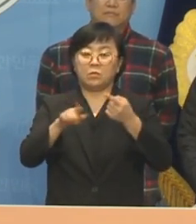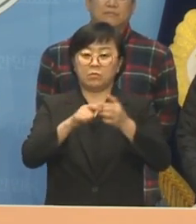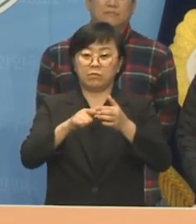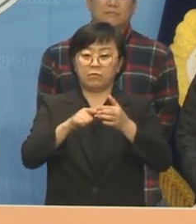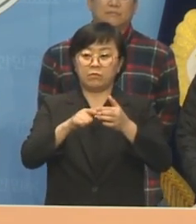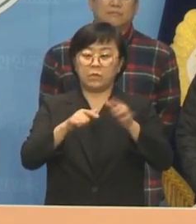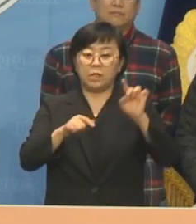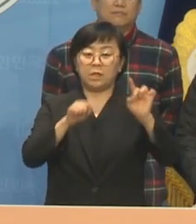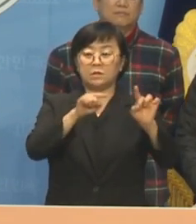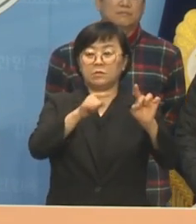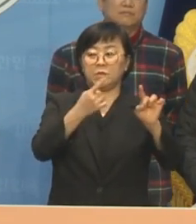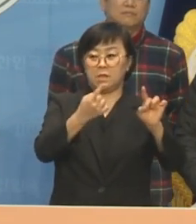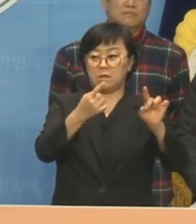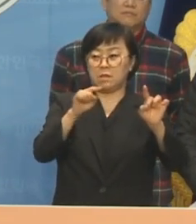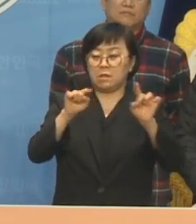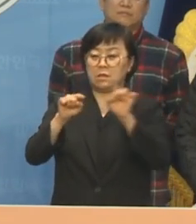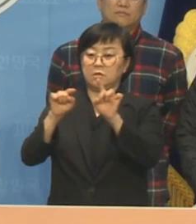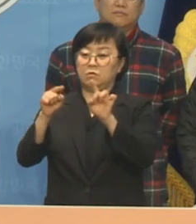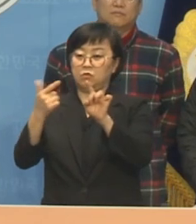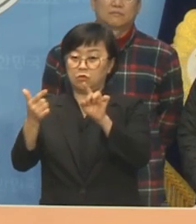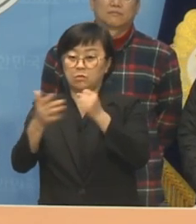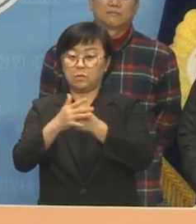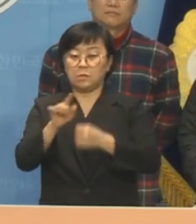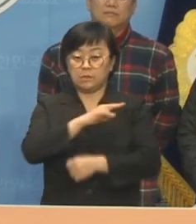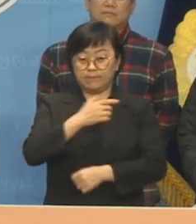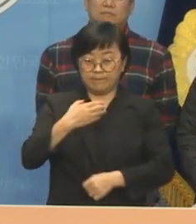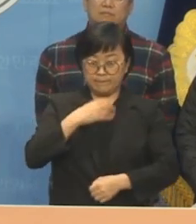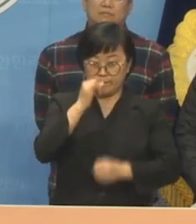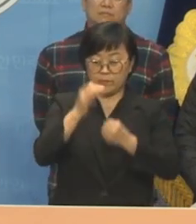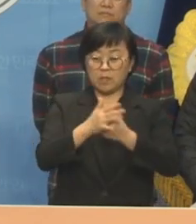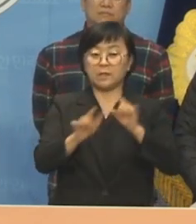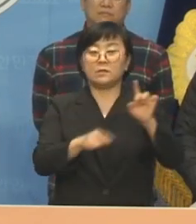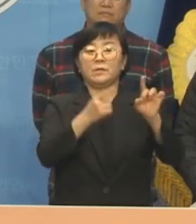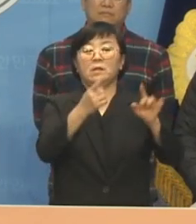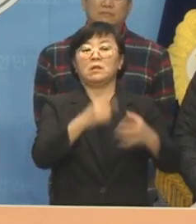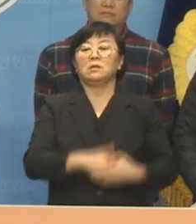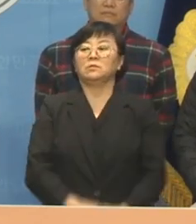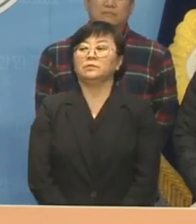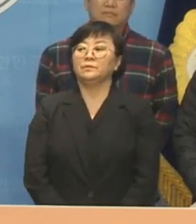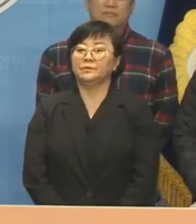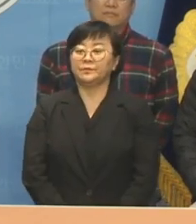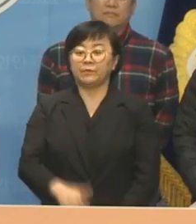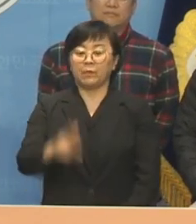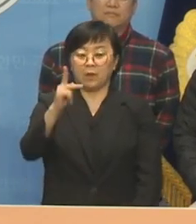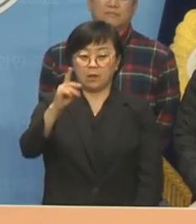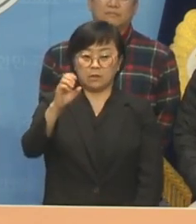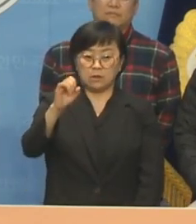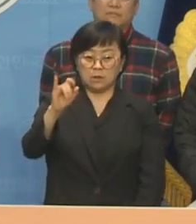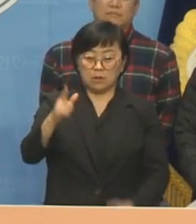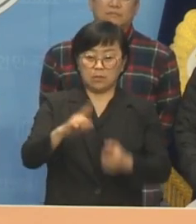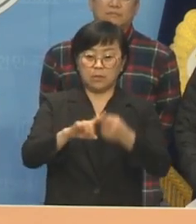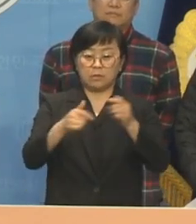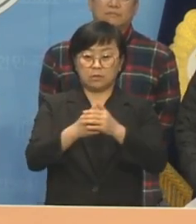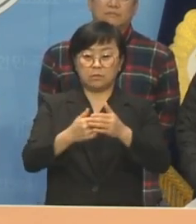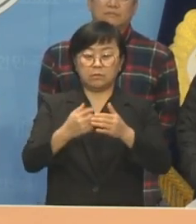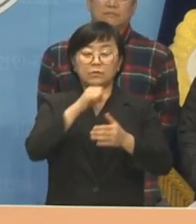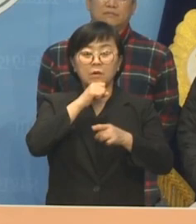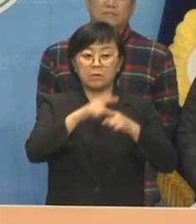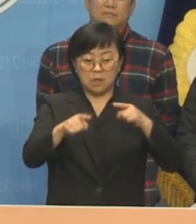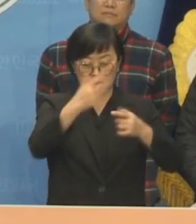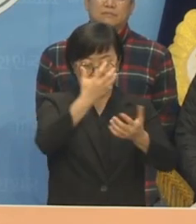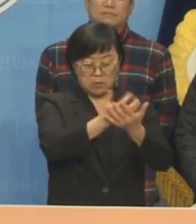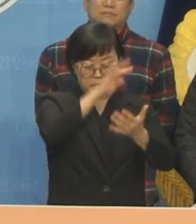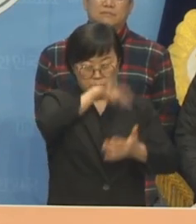급수인 1.1에서 1.6 중 가장 위험한 1.1에 해당합니다. KDI 환경평가 관련 자료에는